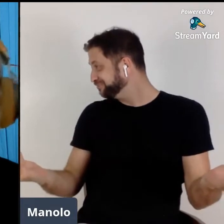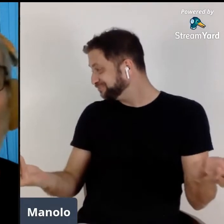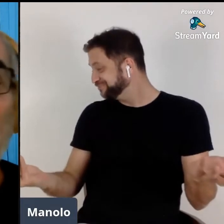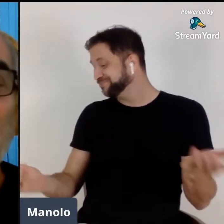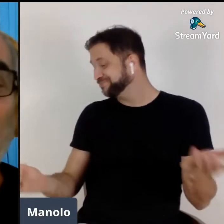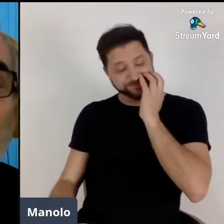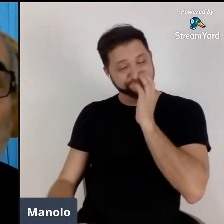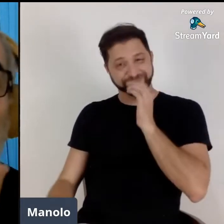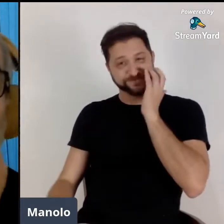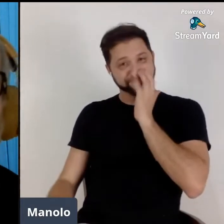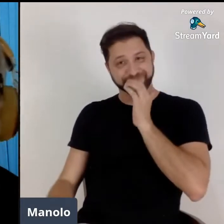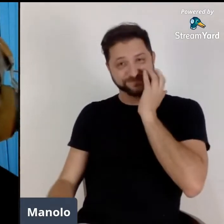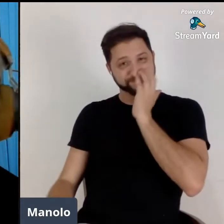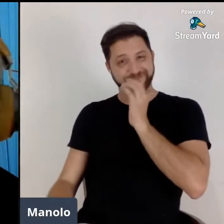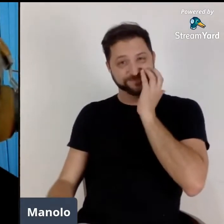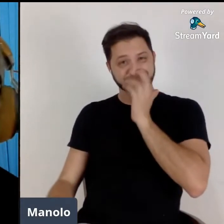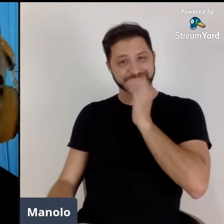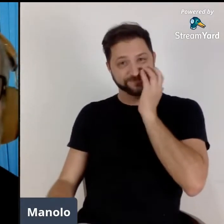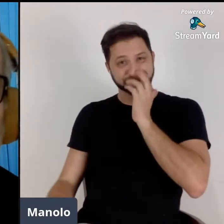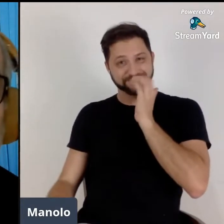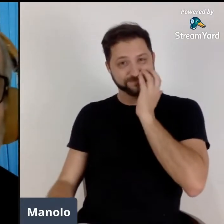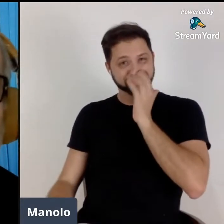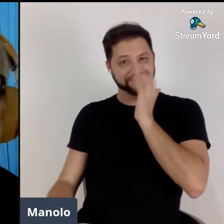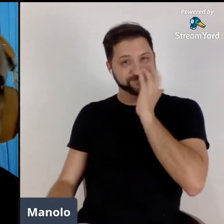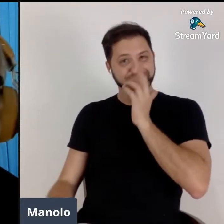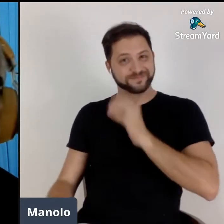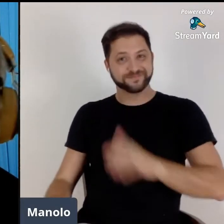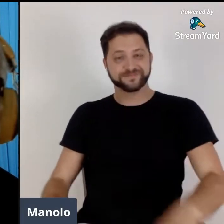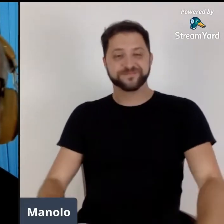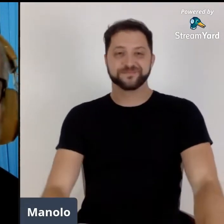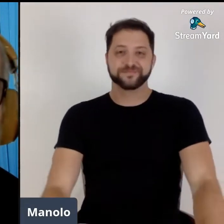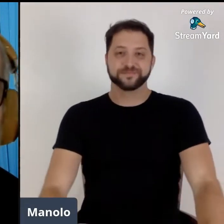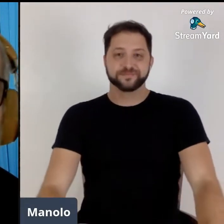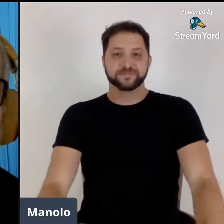Ok, Manolo. Ok.